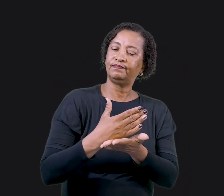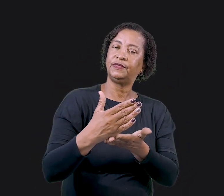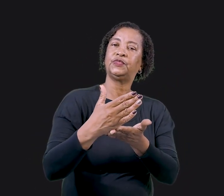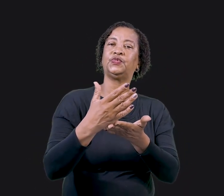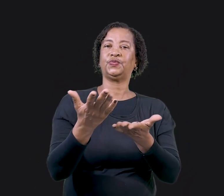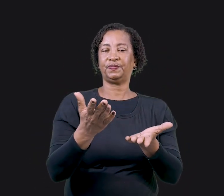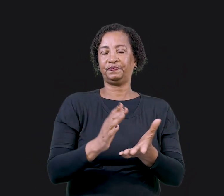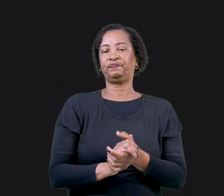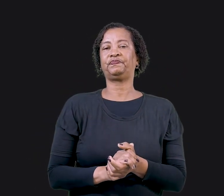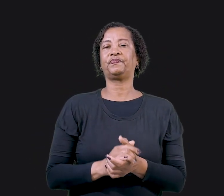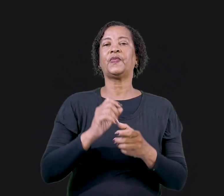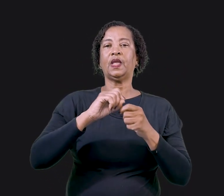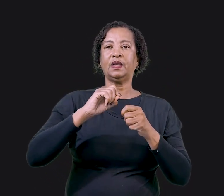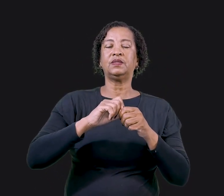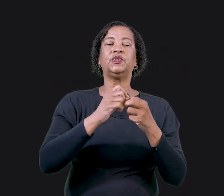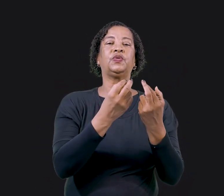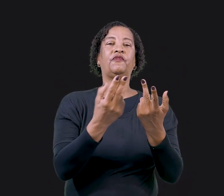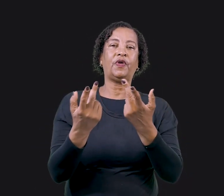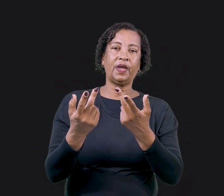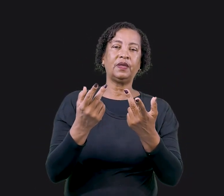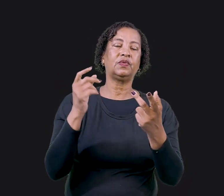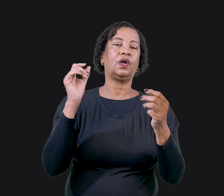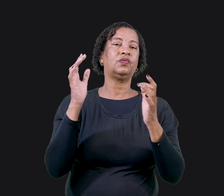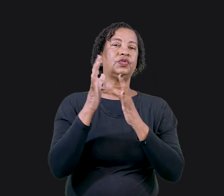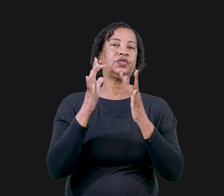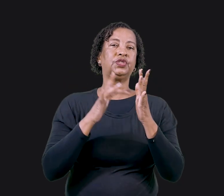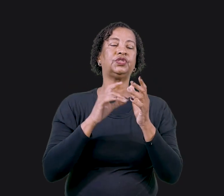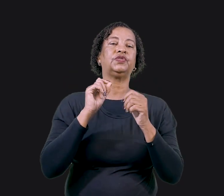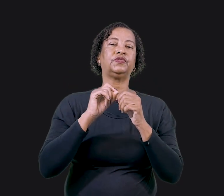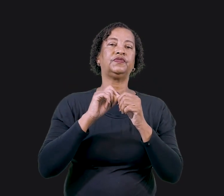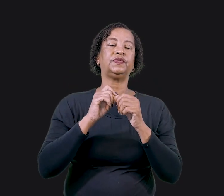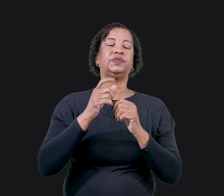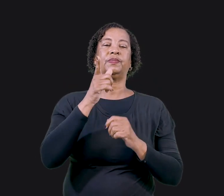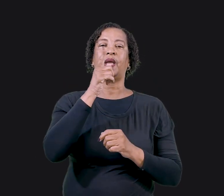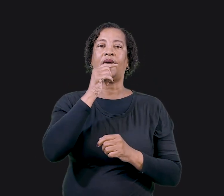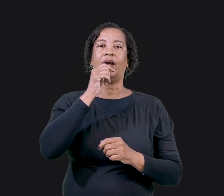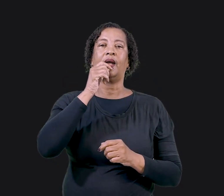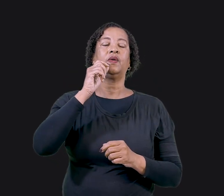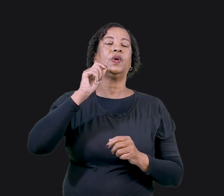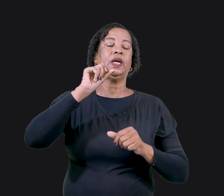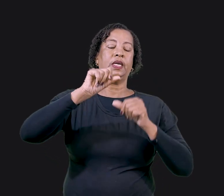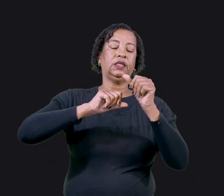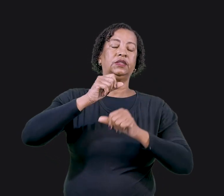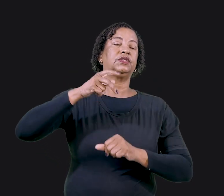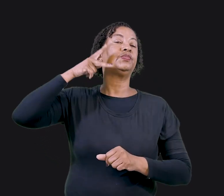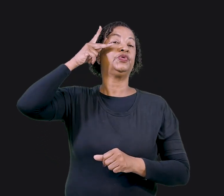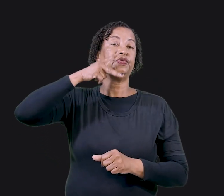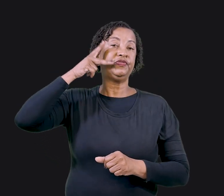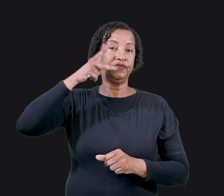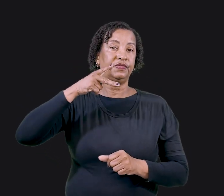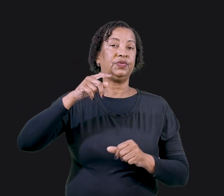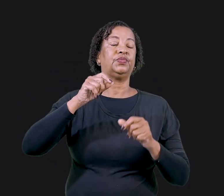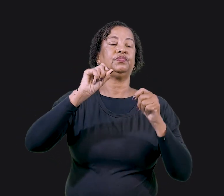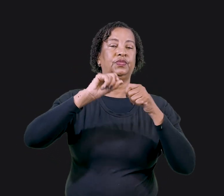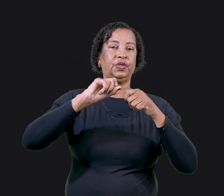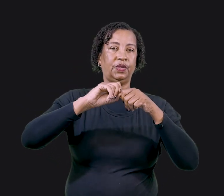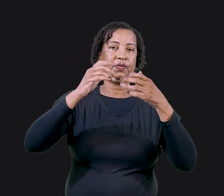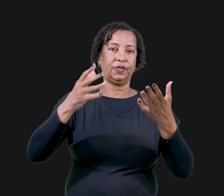acontecer. Esse milagre é semelhante ao que Jesus realizou transformando a água em vinho. Esse milagre está registrado no